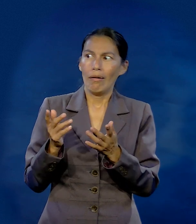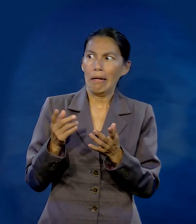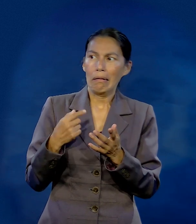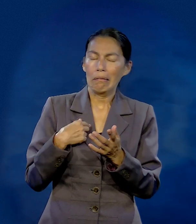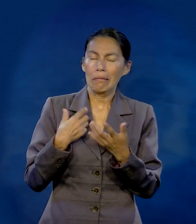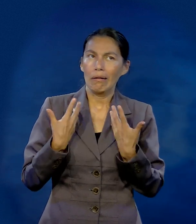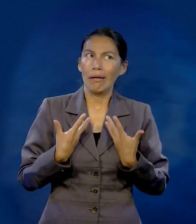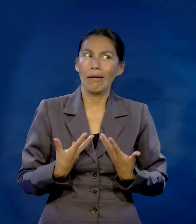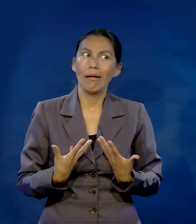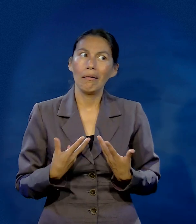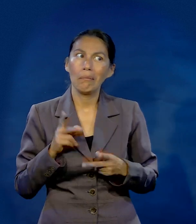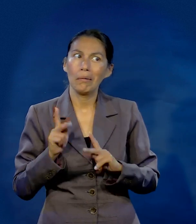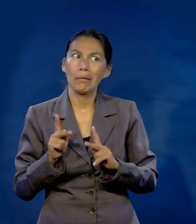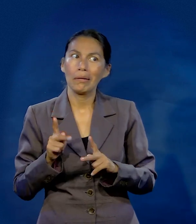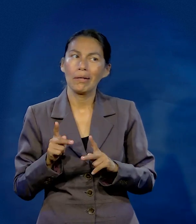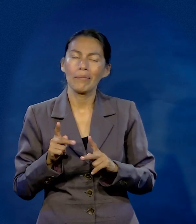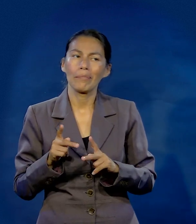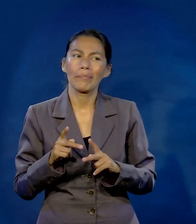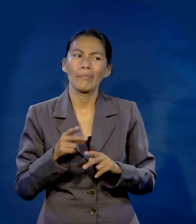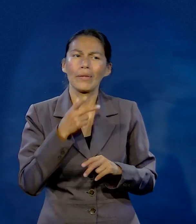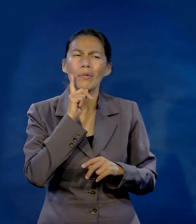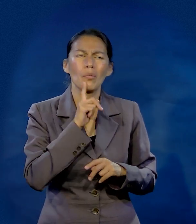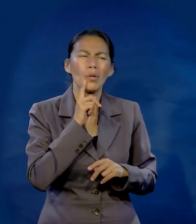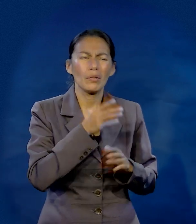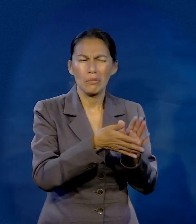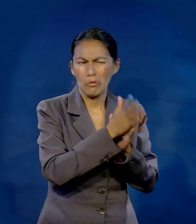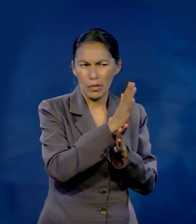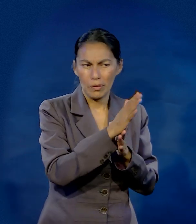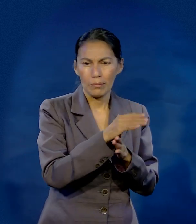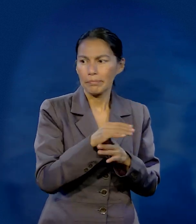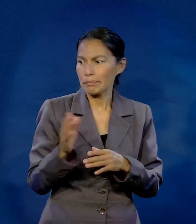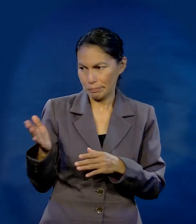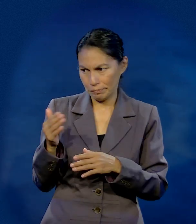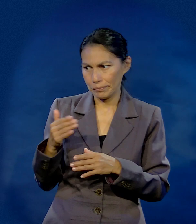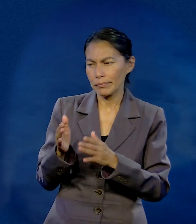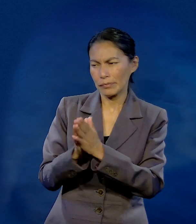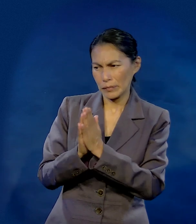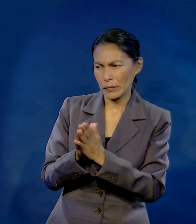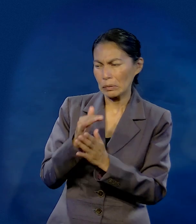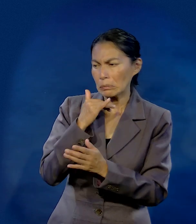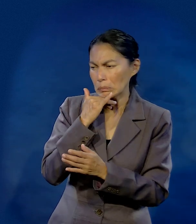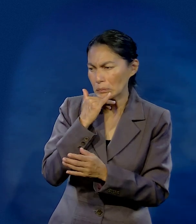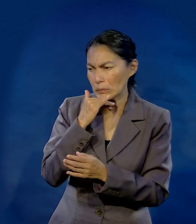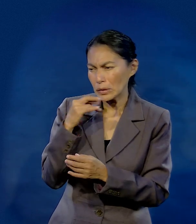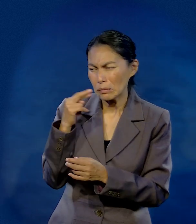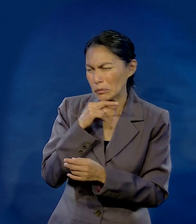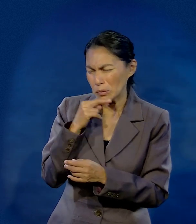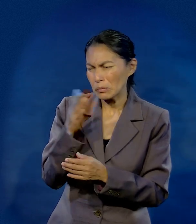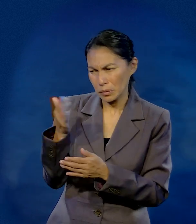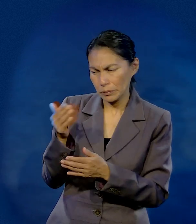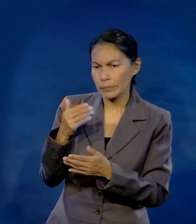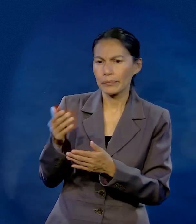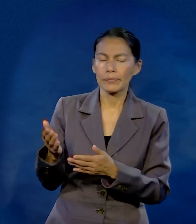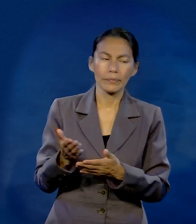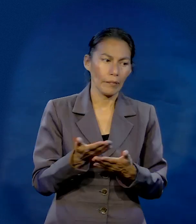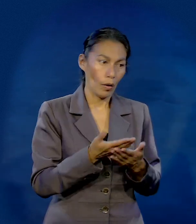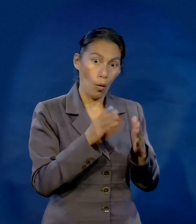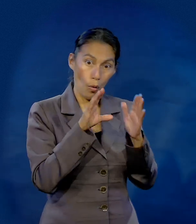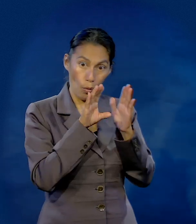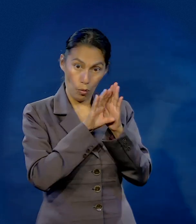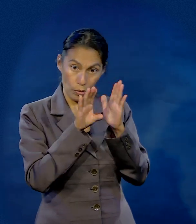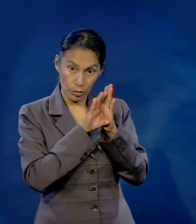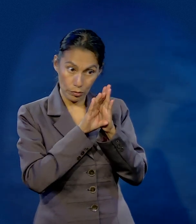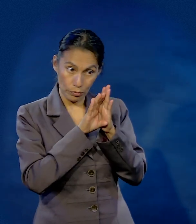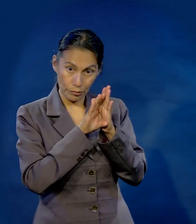ven ven mujer ven mira lo que nos trajo el vecino viene la esposa muy contenta Mira no Qué bonito Yo sí pero ya me voy